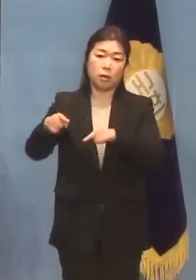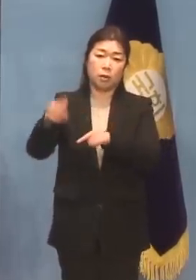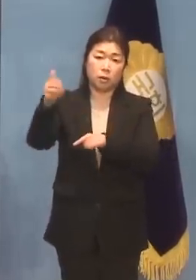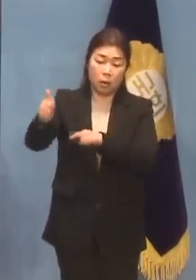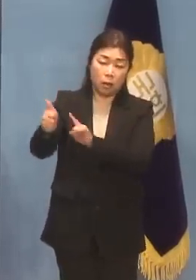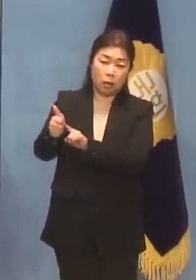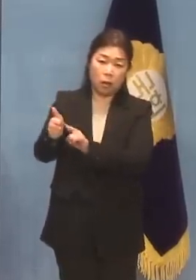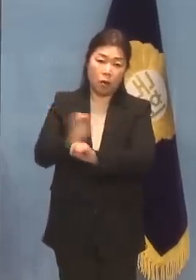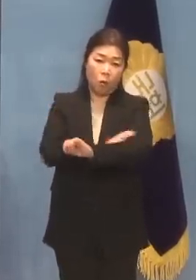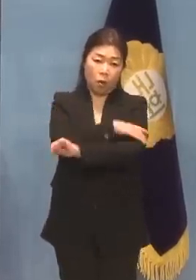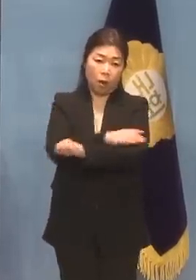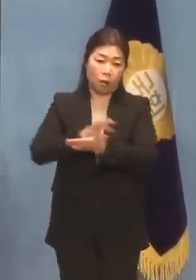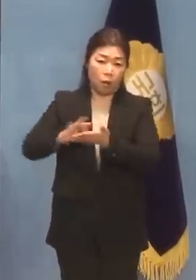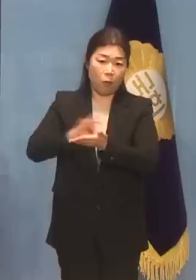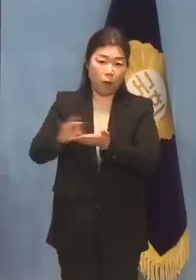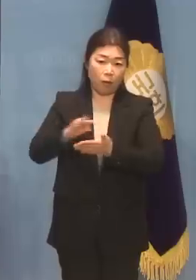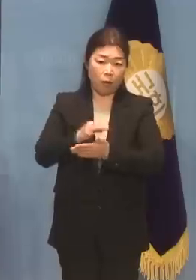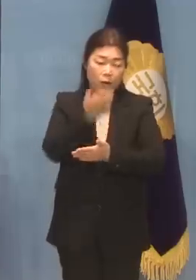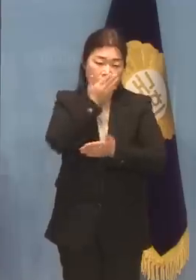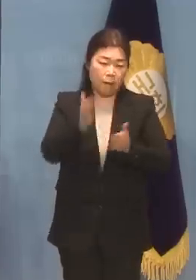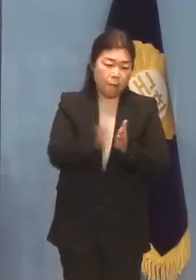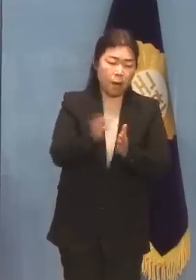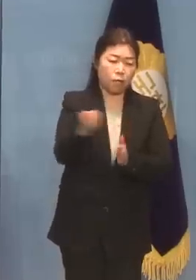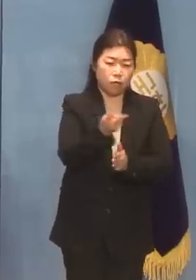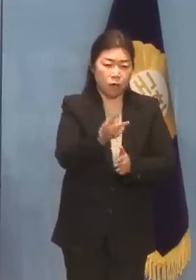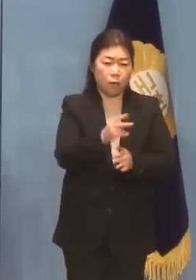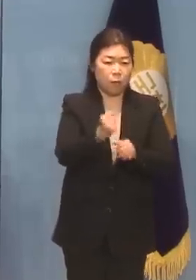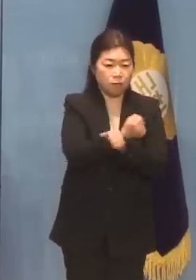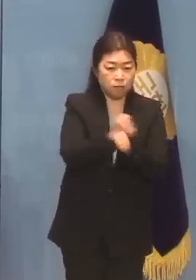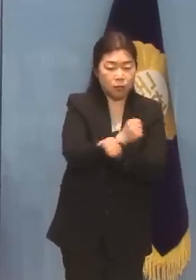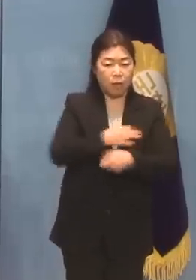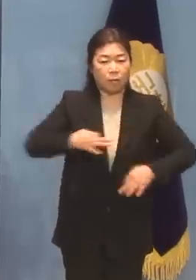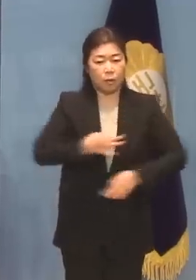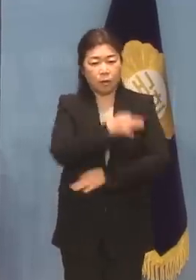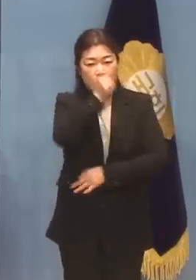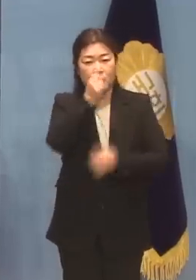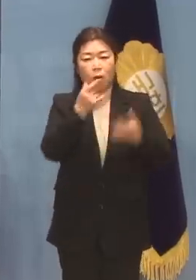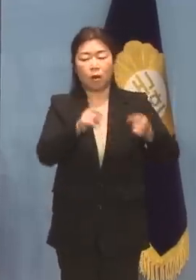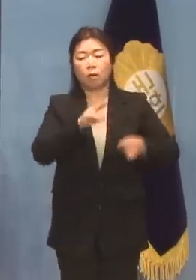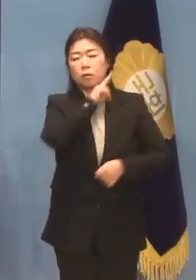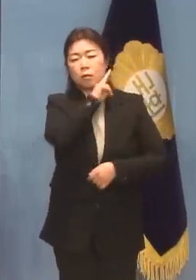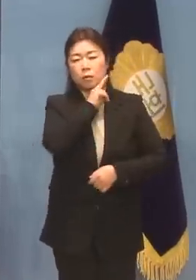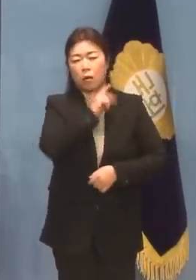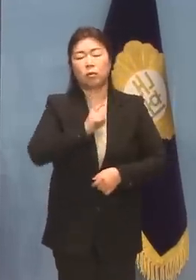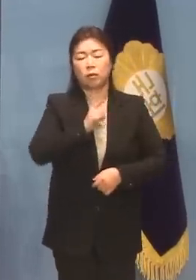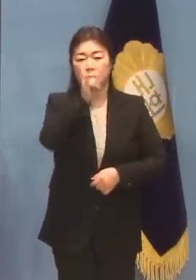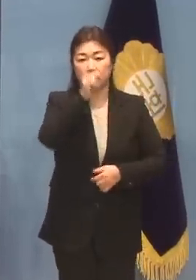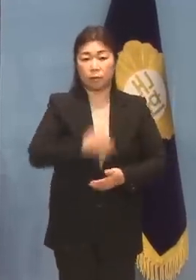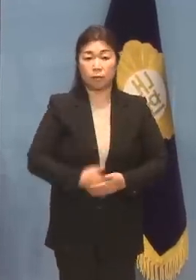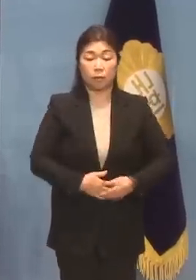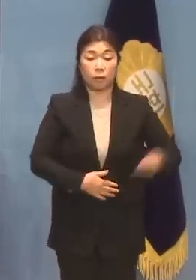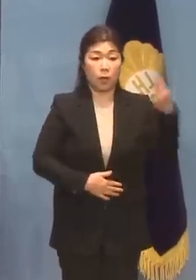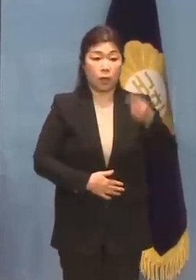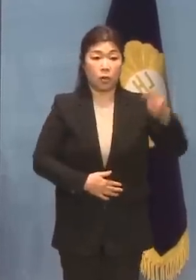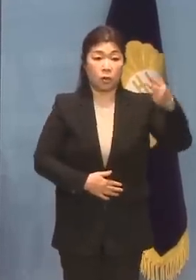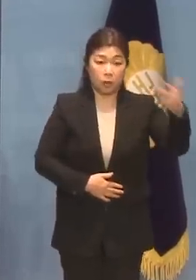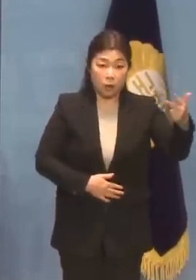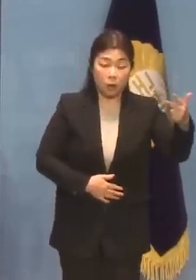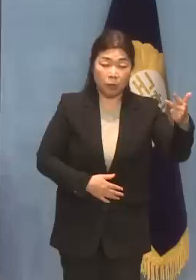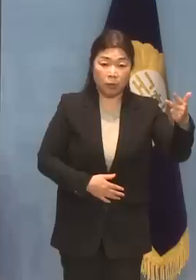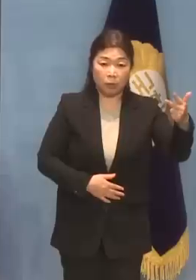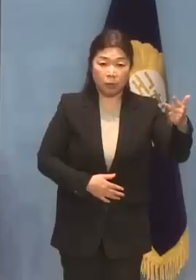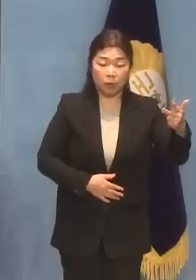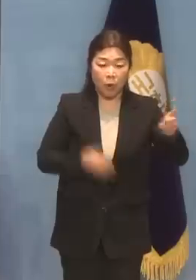토착 비리는 아니었는지 의혹이 제기되었다. 2007년 도로개설사업 타당성 연구용역